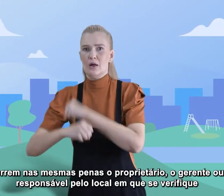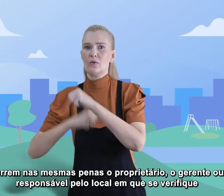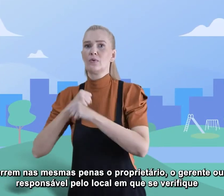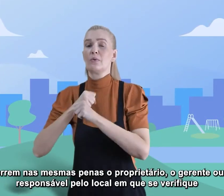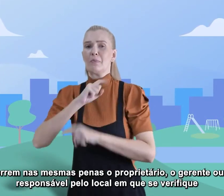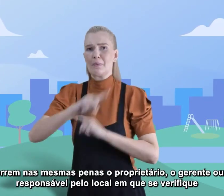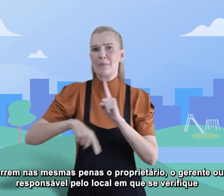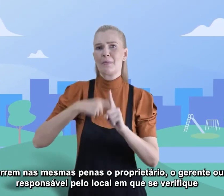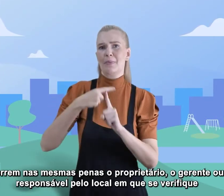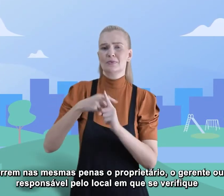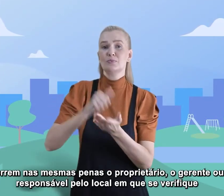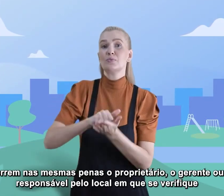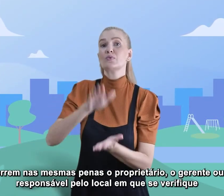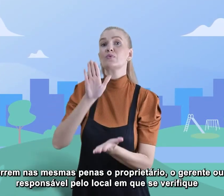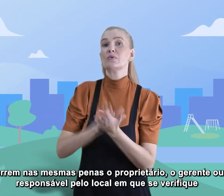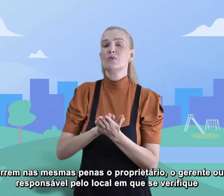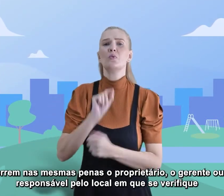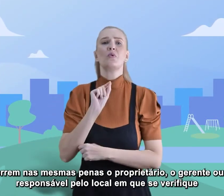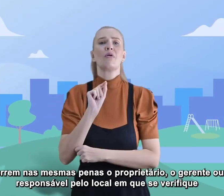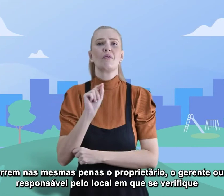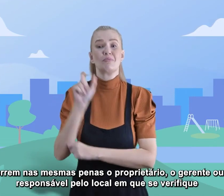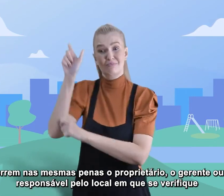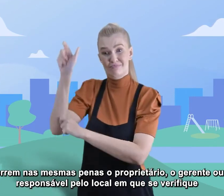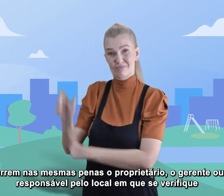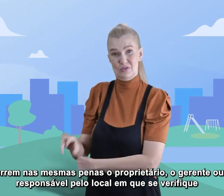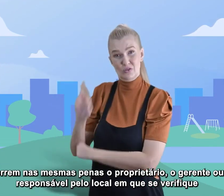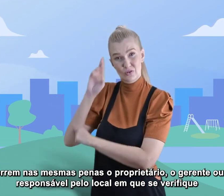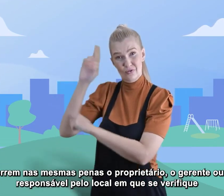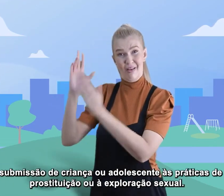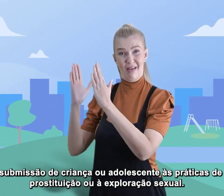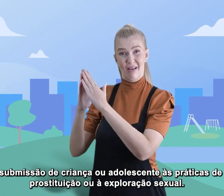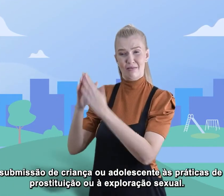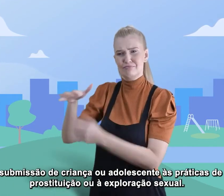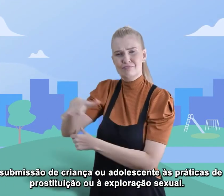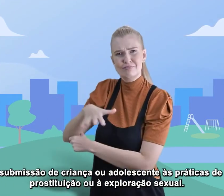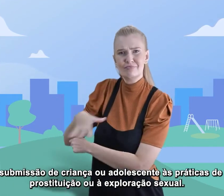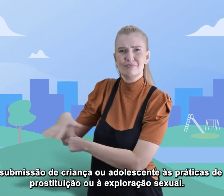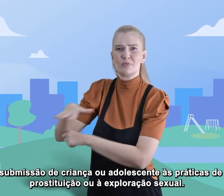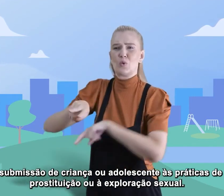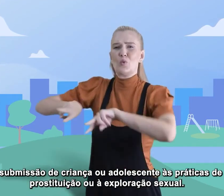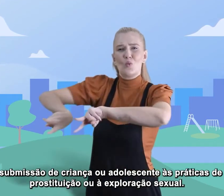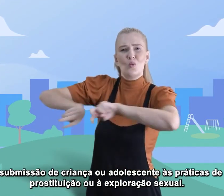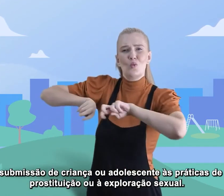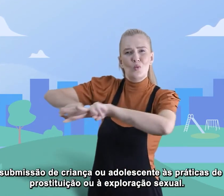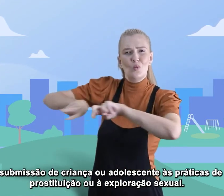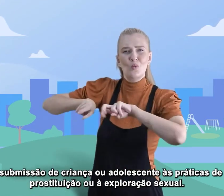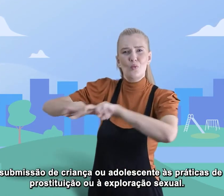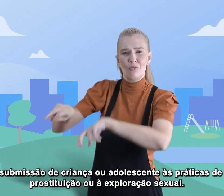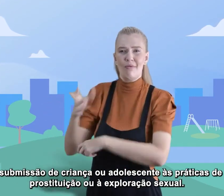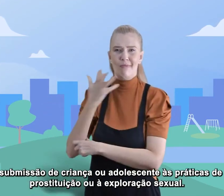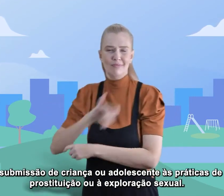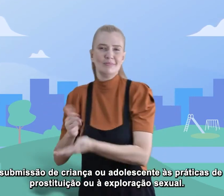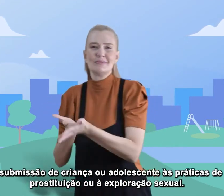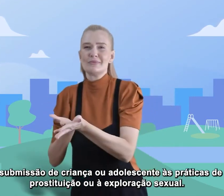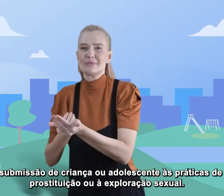gerente ou o responsável pelo local em que se verifique a submissão de criança ou adolescente às práticas